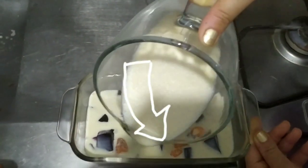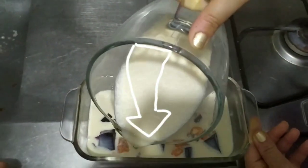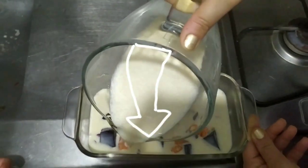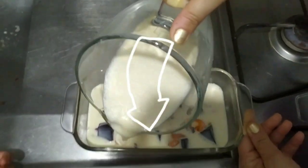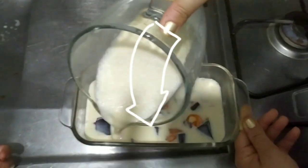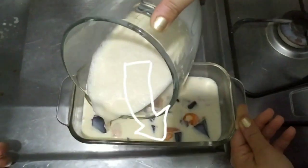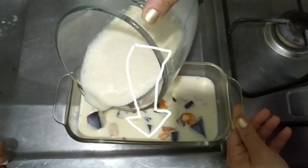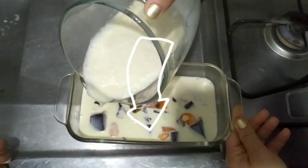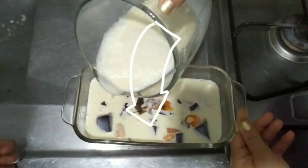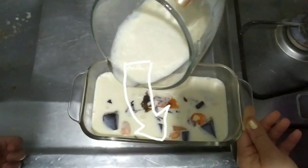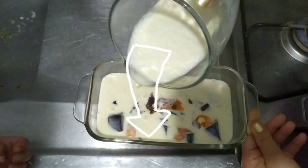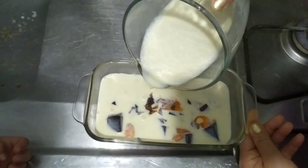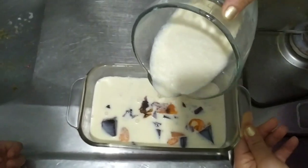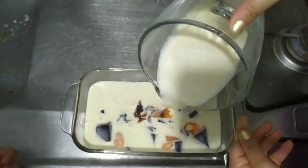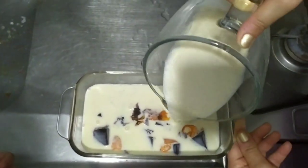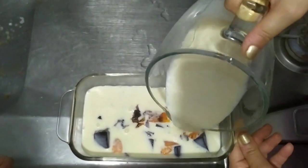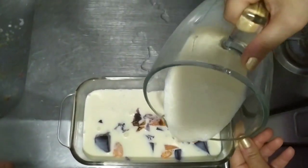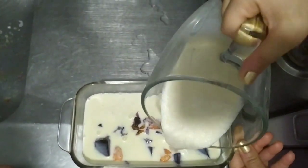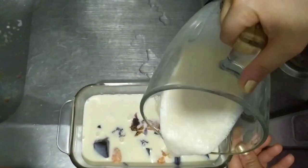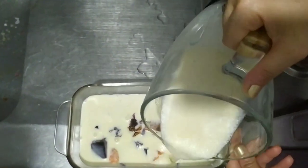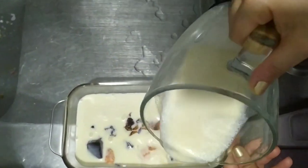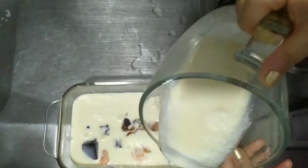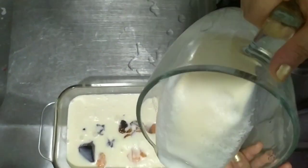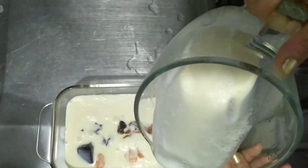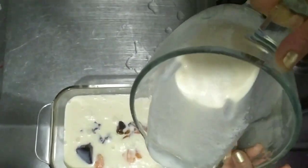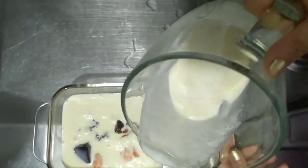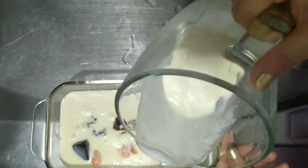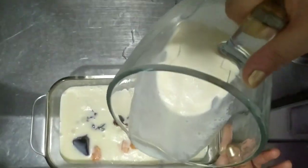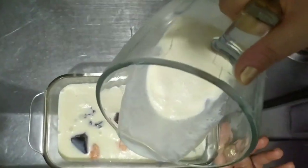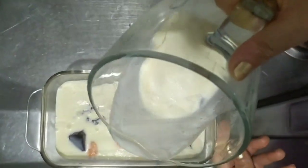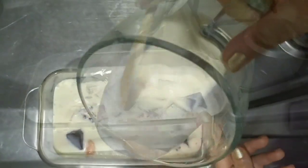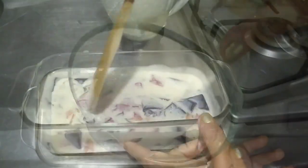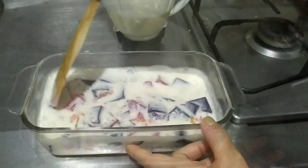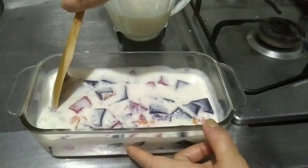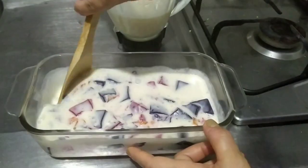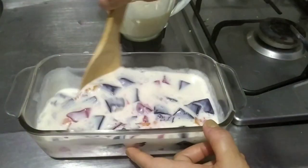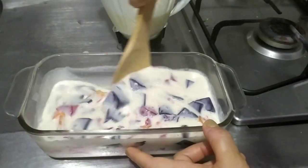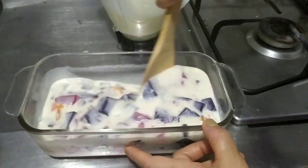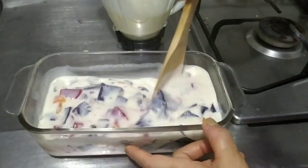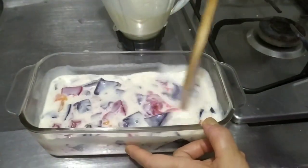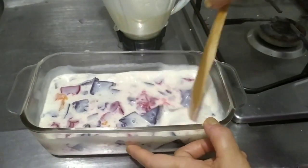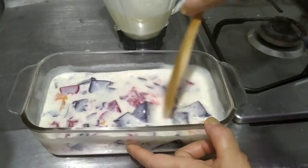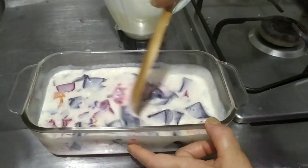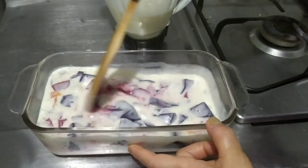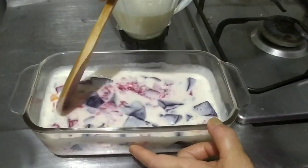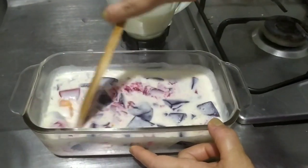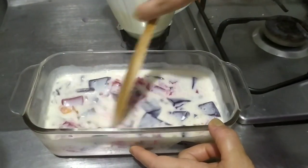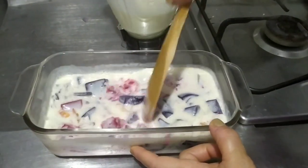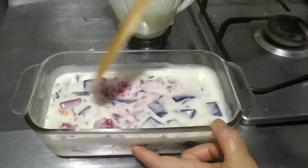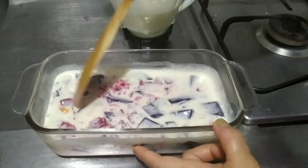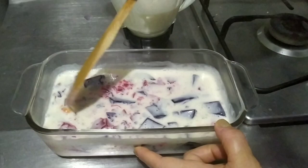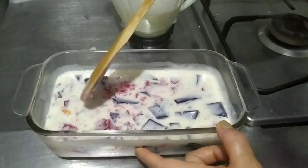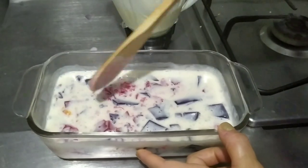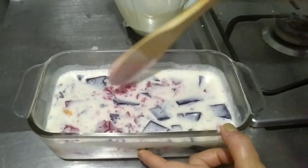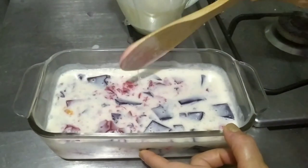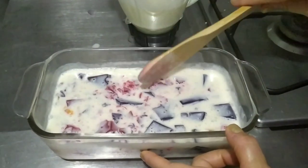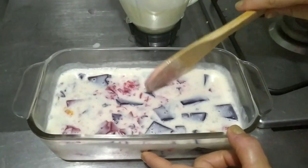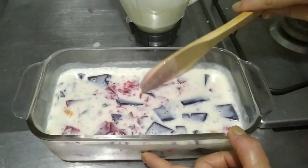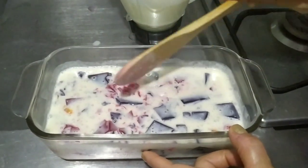Y mezclamos para que se incorpore toda la mezcla.